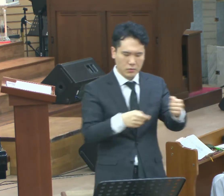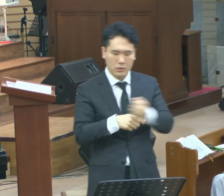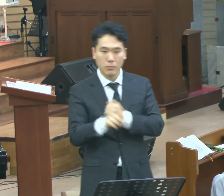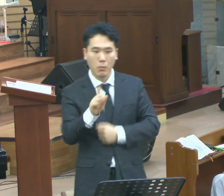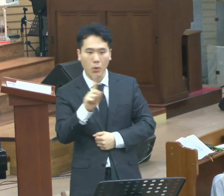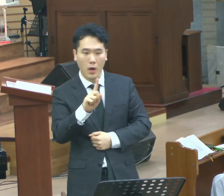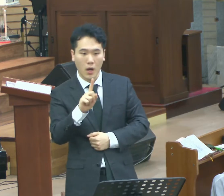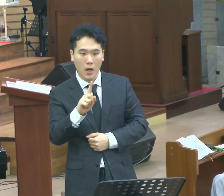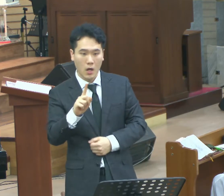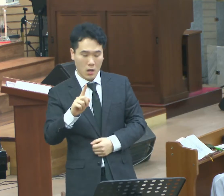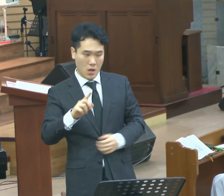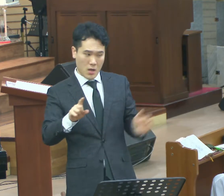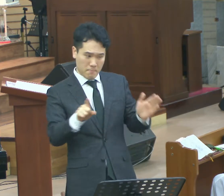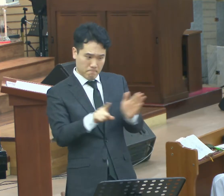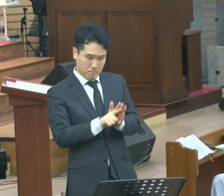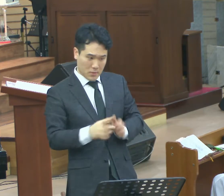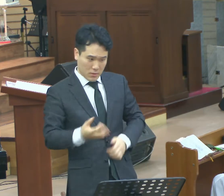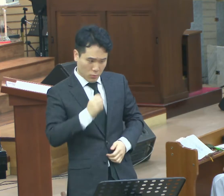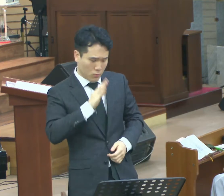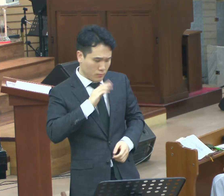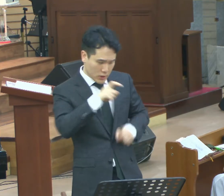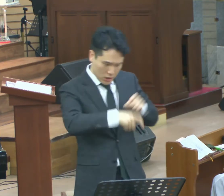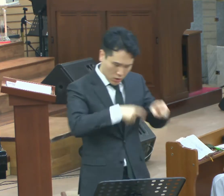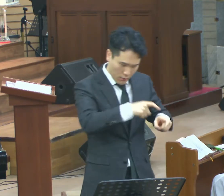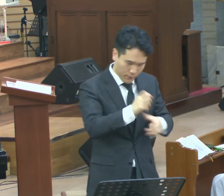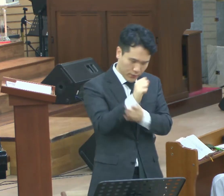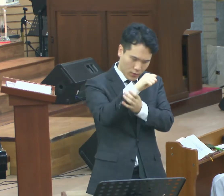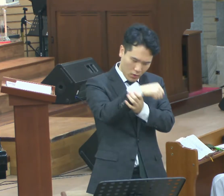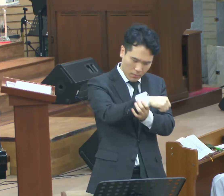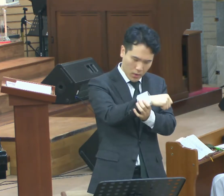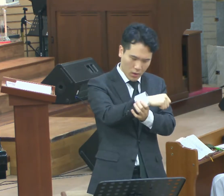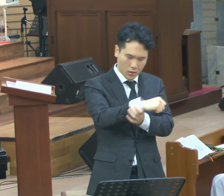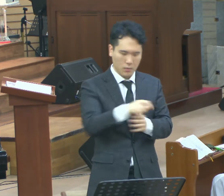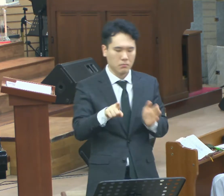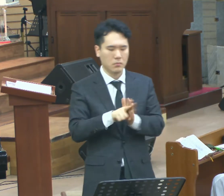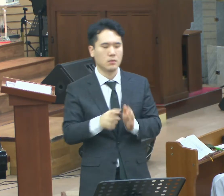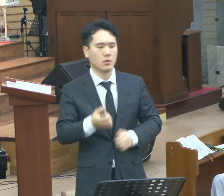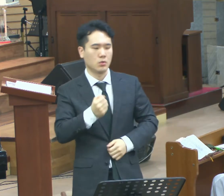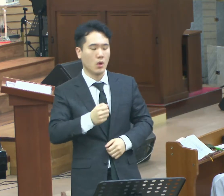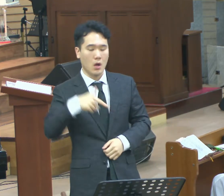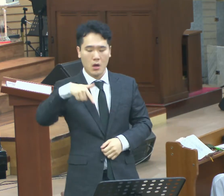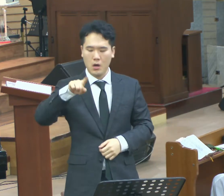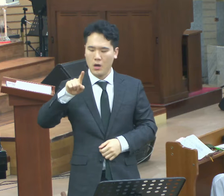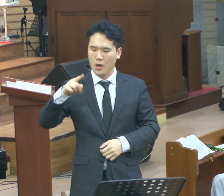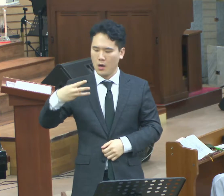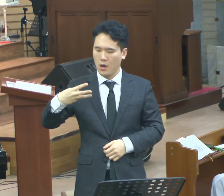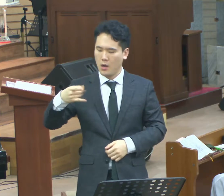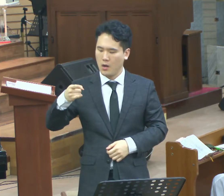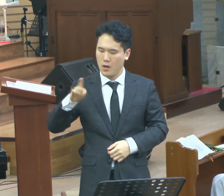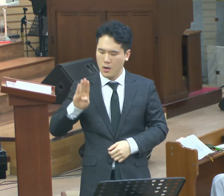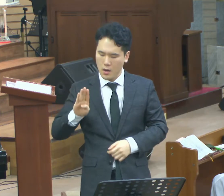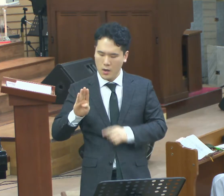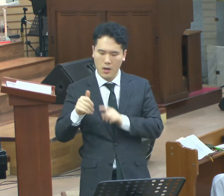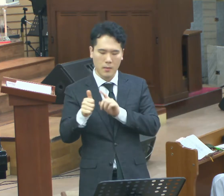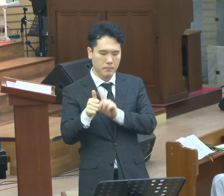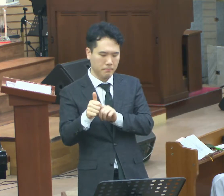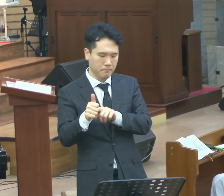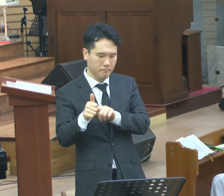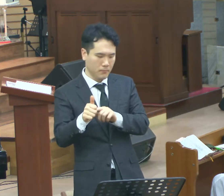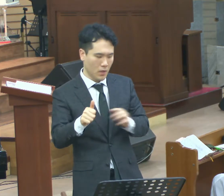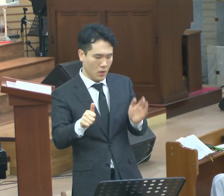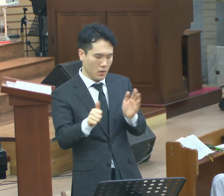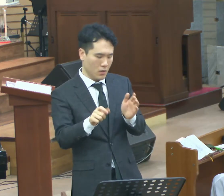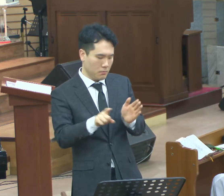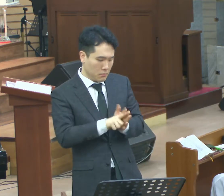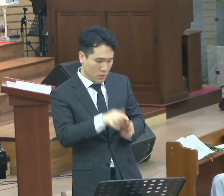실천하고 열매를 맺는다는 그런 의미를 갖고 있었고, 갈렙은 믿음 있는 온니엘이라는 사람을 사위로